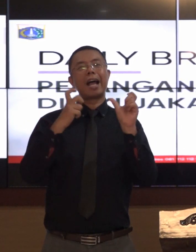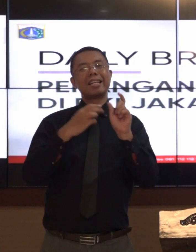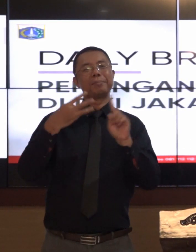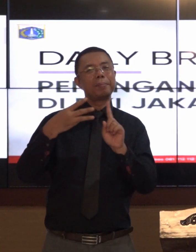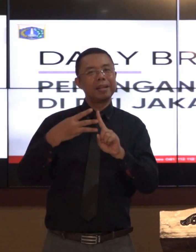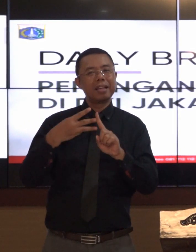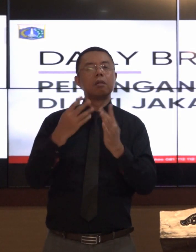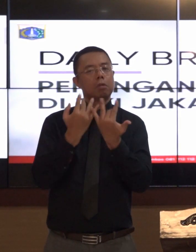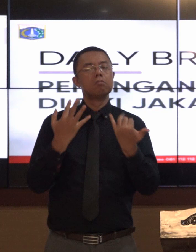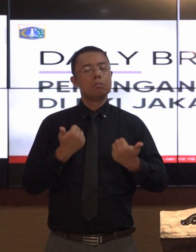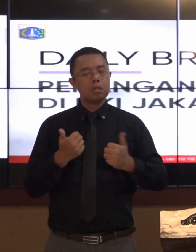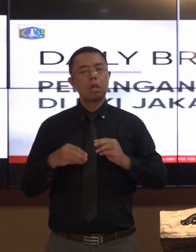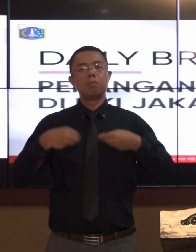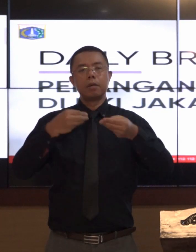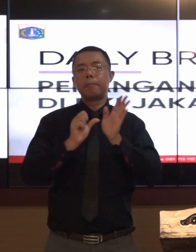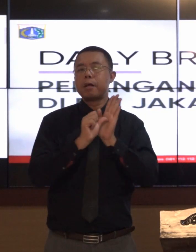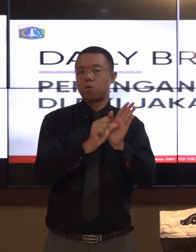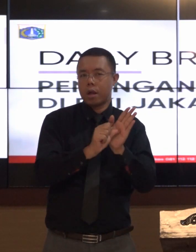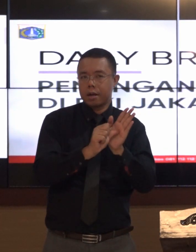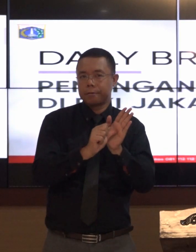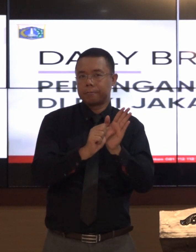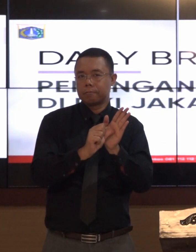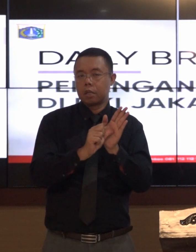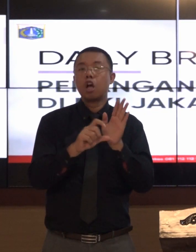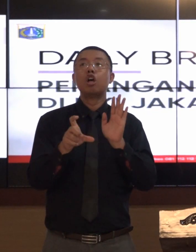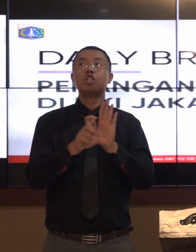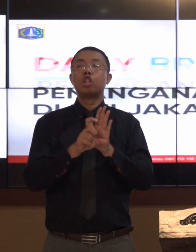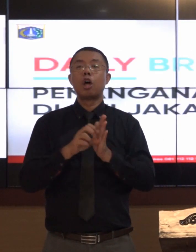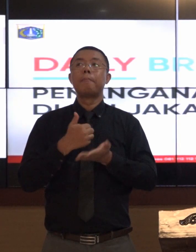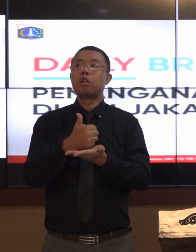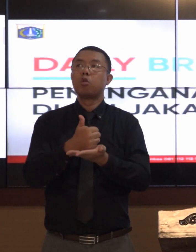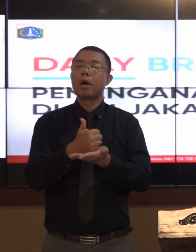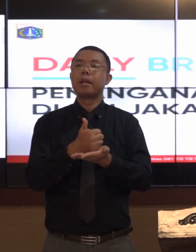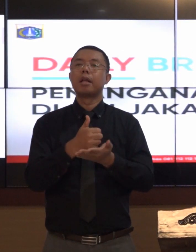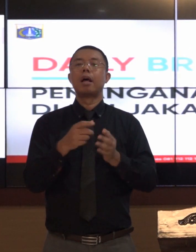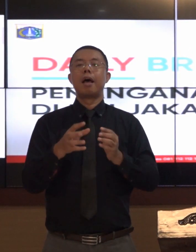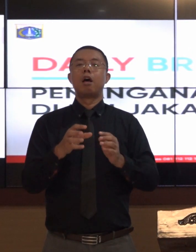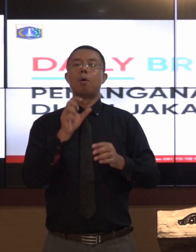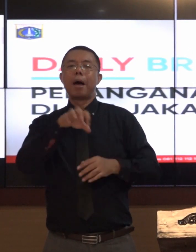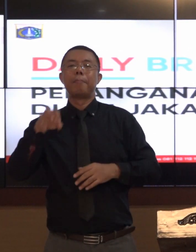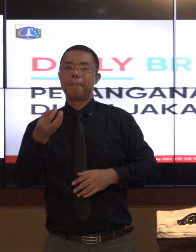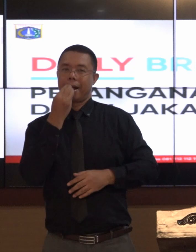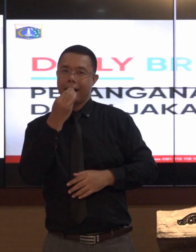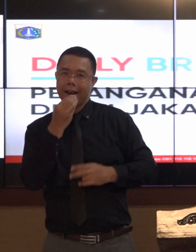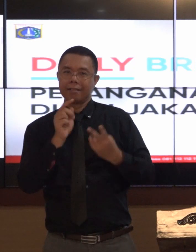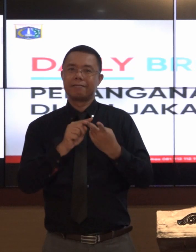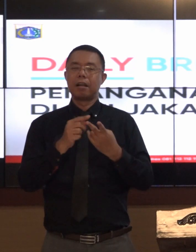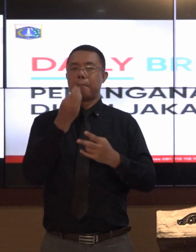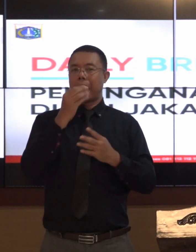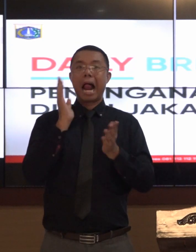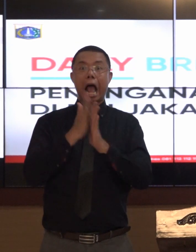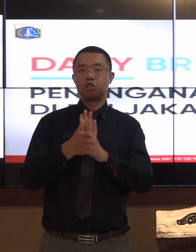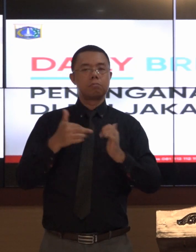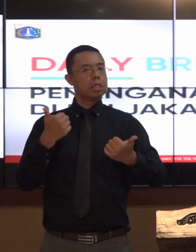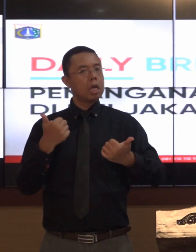Masha cek dapat memberikan bantuannya bantuan dapat diberikan berubah bahan pangan pokok makanan siap